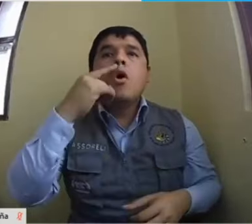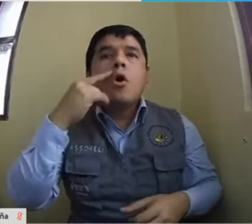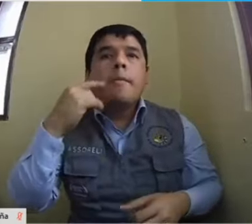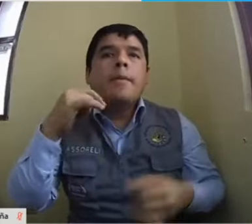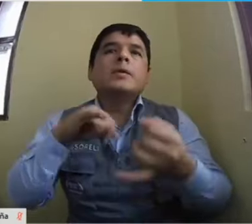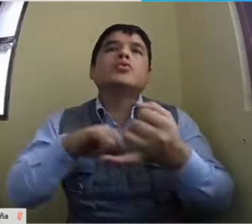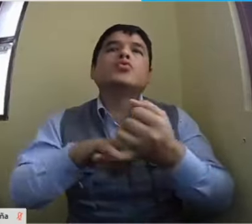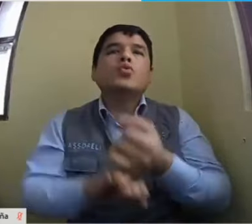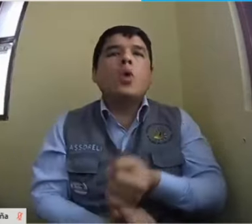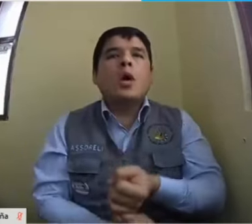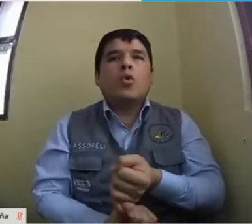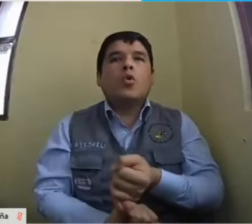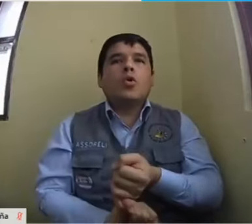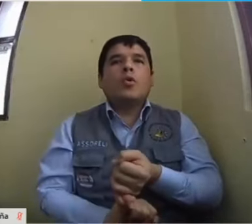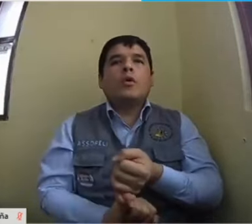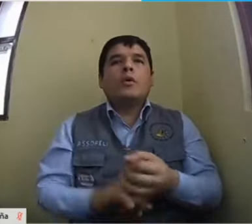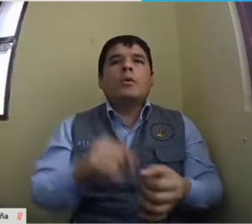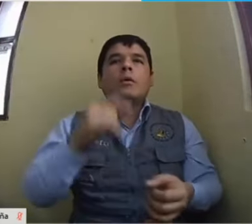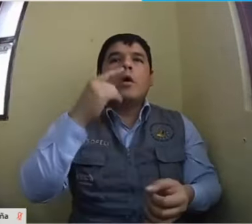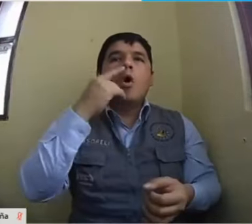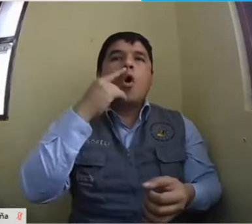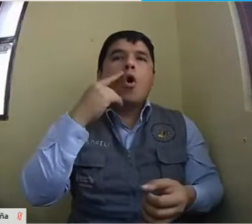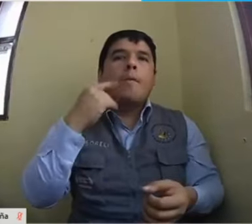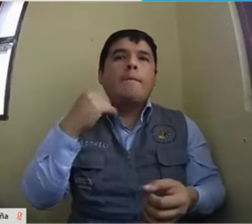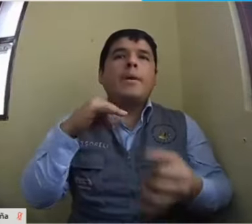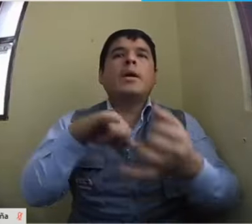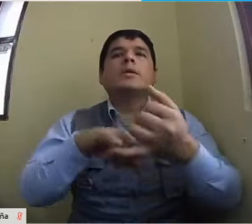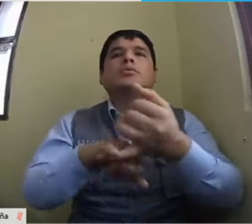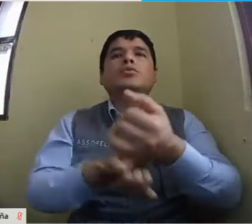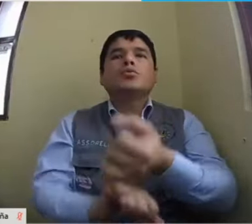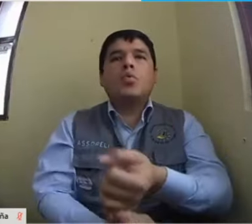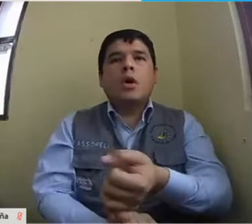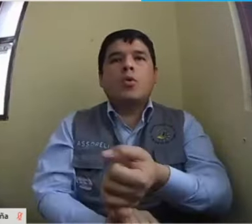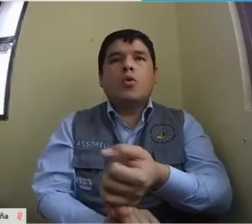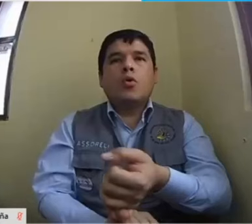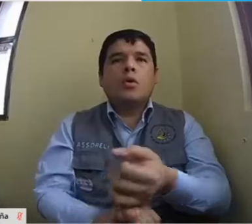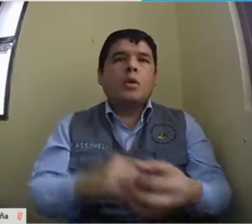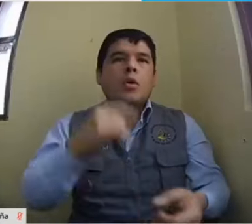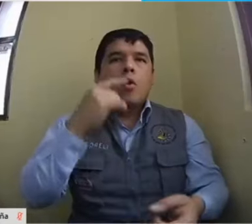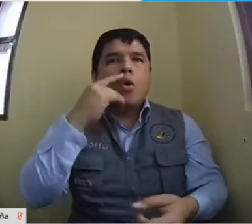Ese es suegro, suegro. Hombre y la S antigua, suegro.